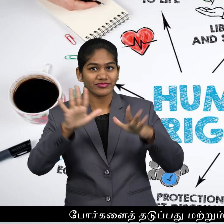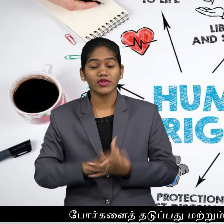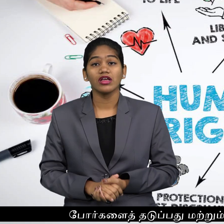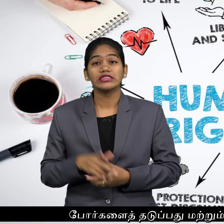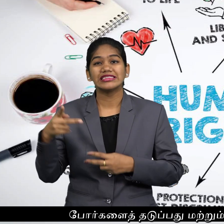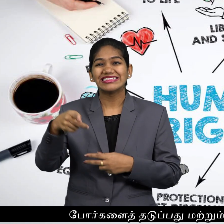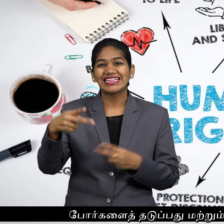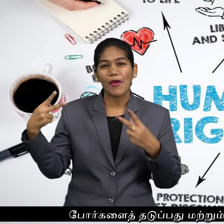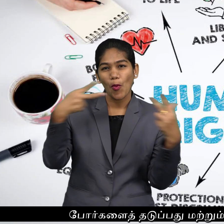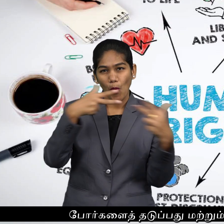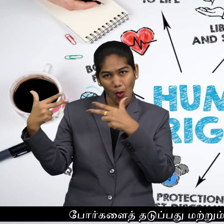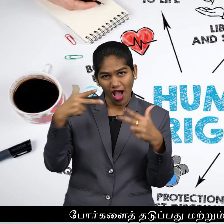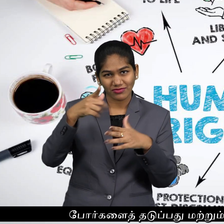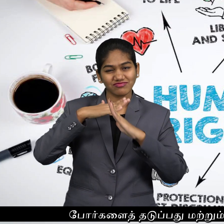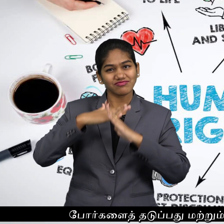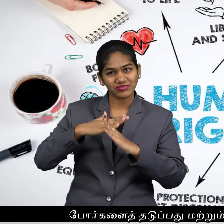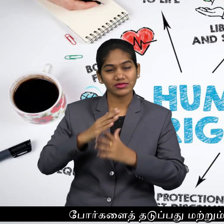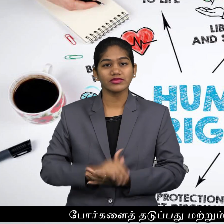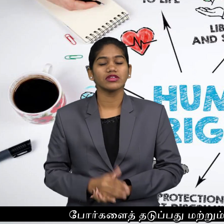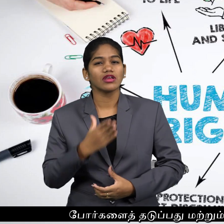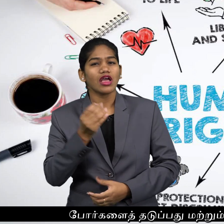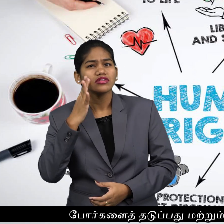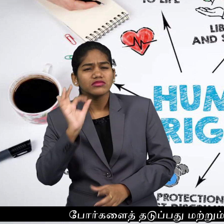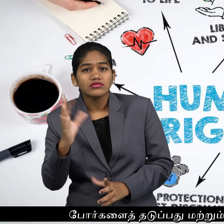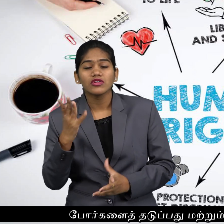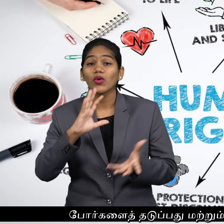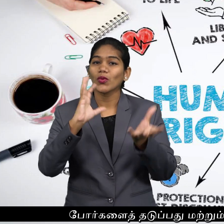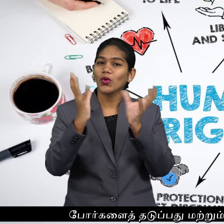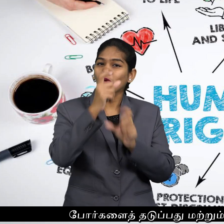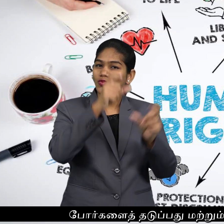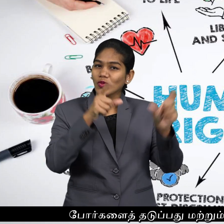போர்களை தடுப்பது மற்றும் உலகளாவிய மனித உரிமைகள்,